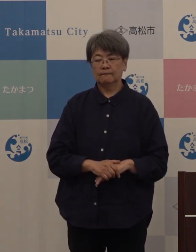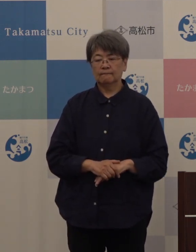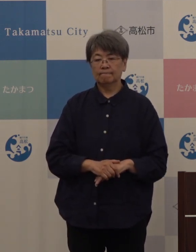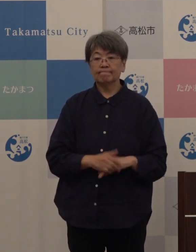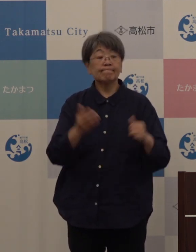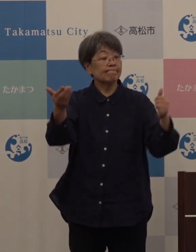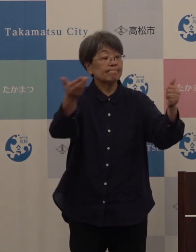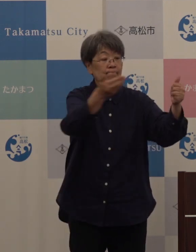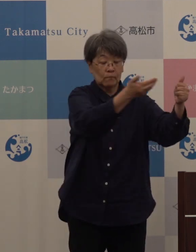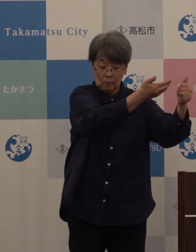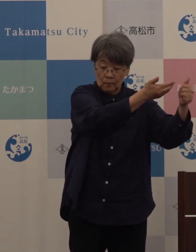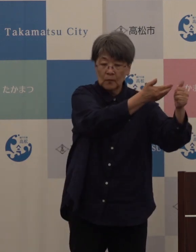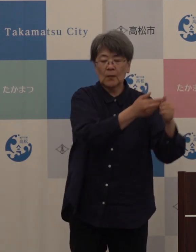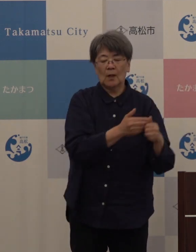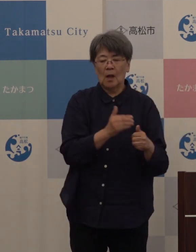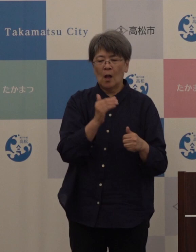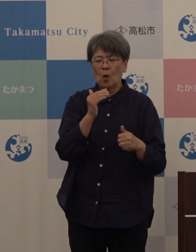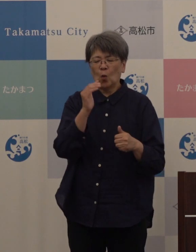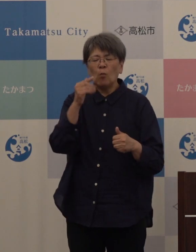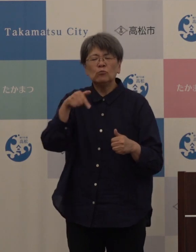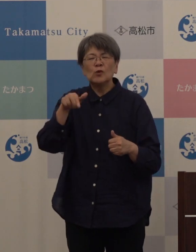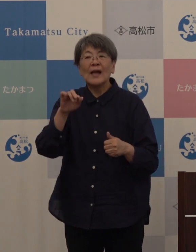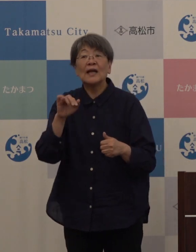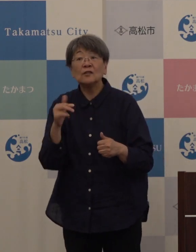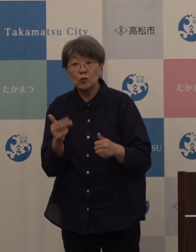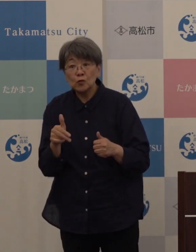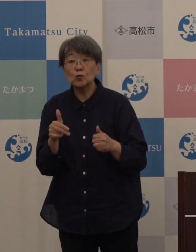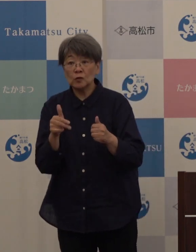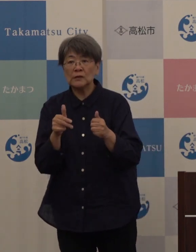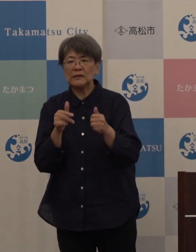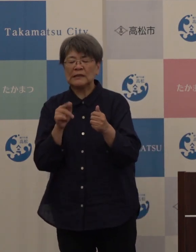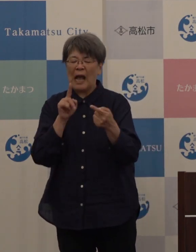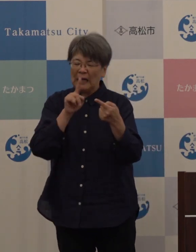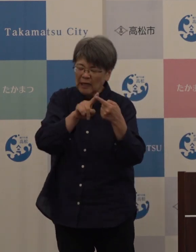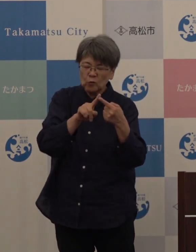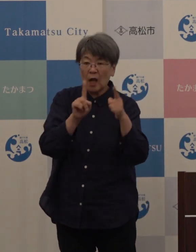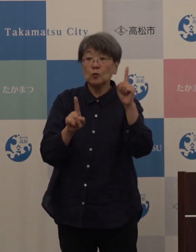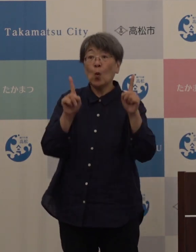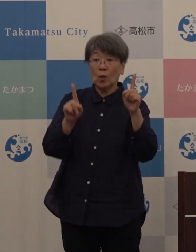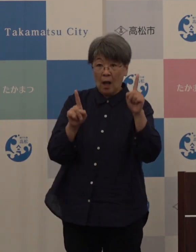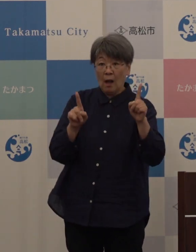そういったコンプライアンスに当たるか該当するかどうかっていうのは、